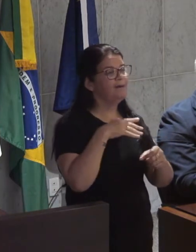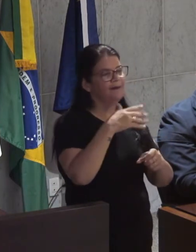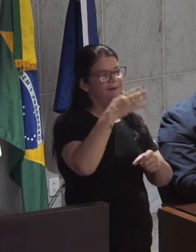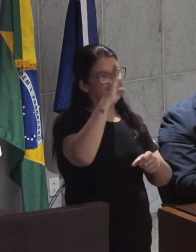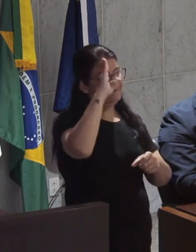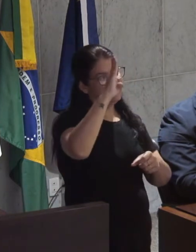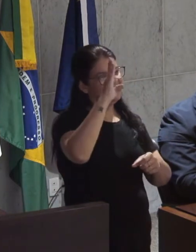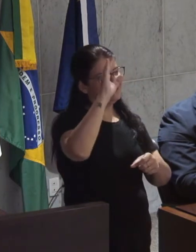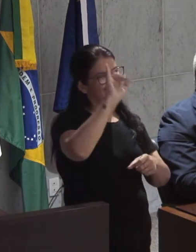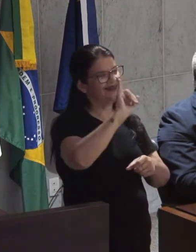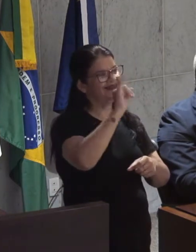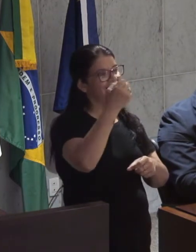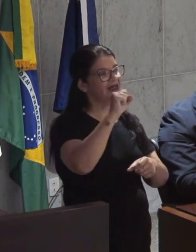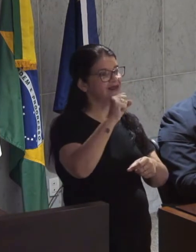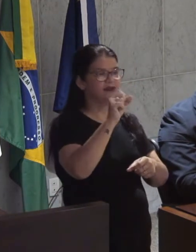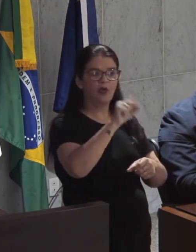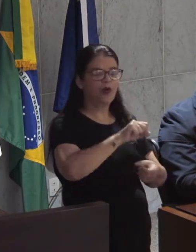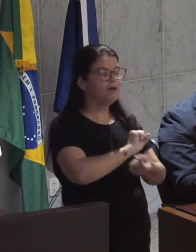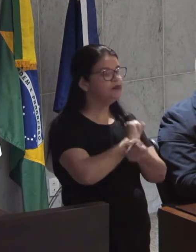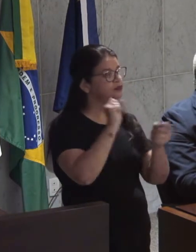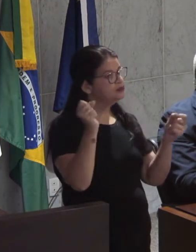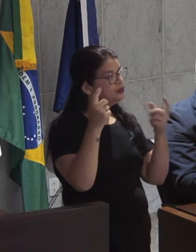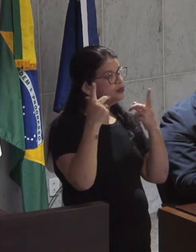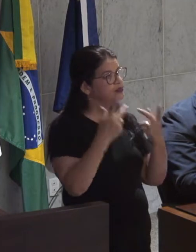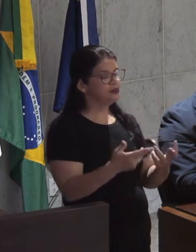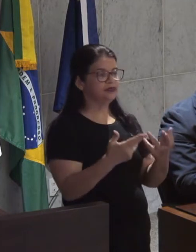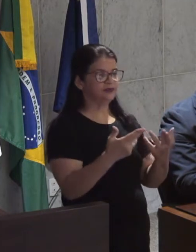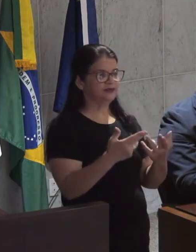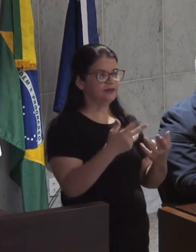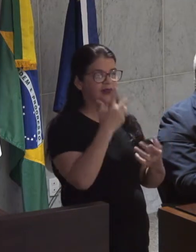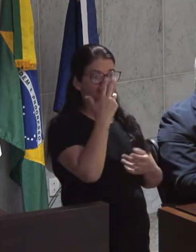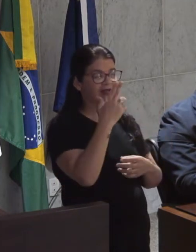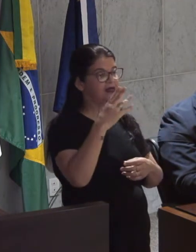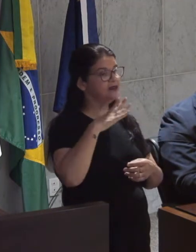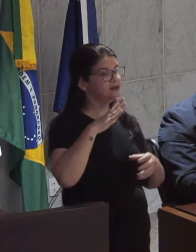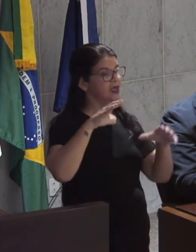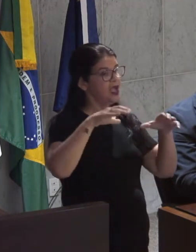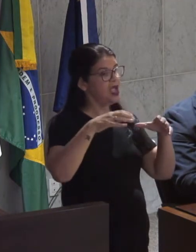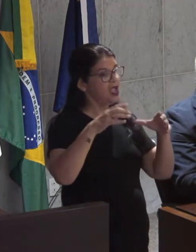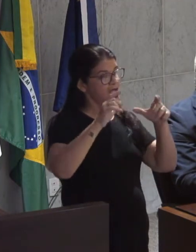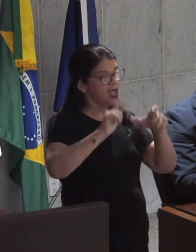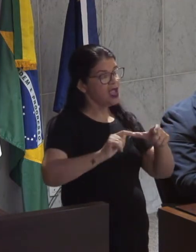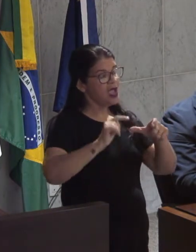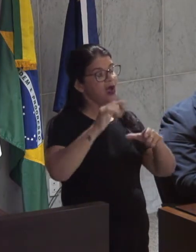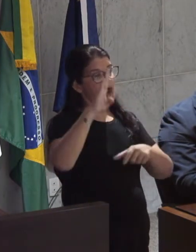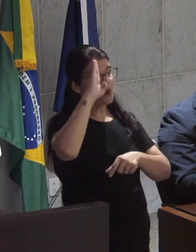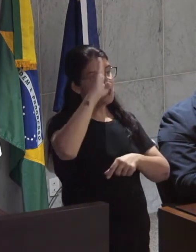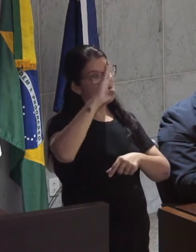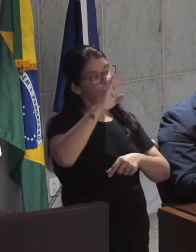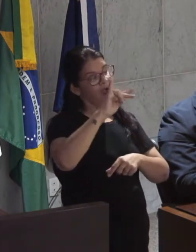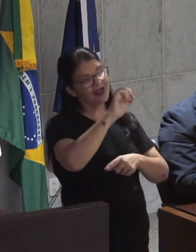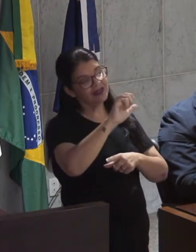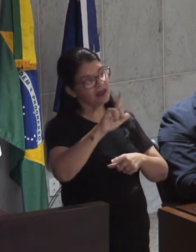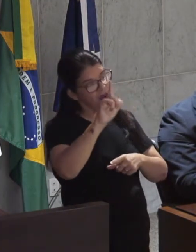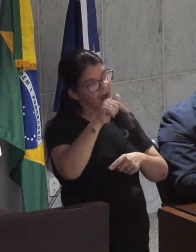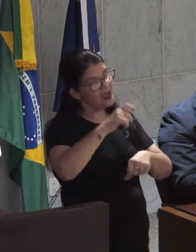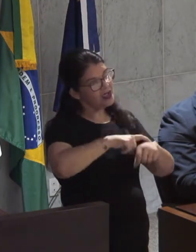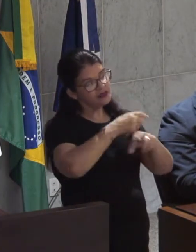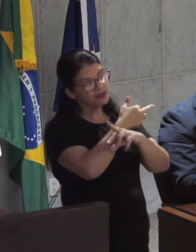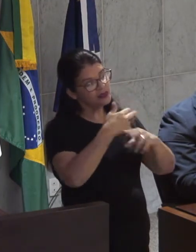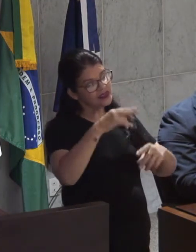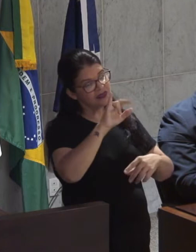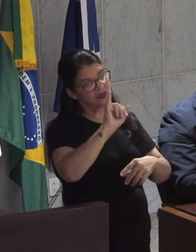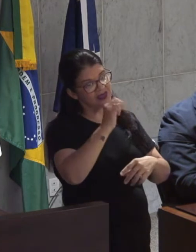INSS. É um absurdo isso. Tá, hoje está aparecendo um quartel. Então, essa é a situação que o INSS